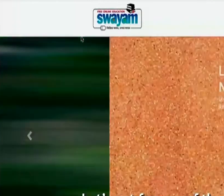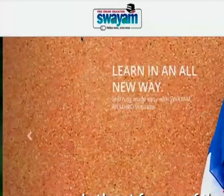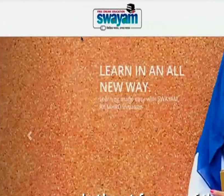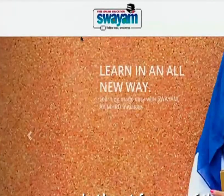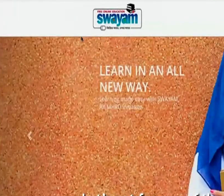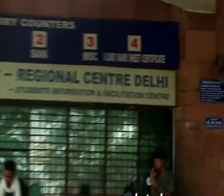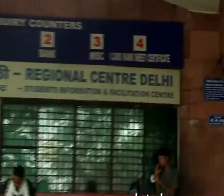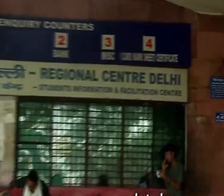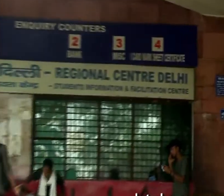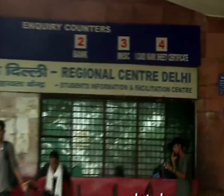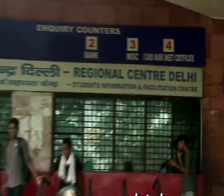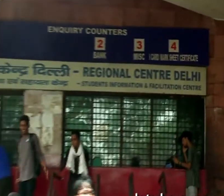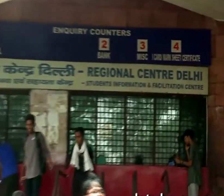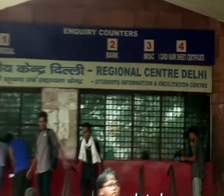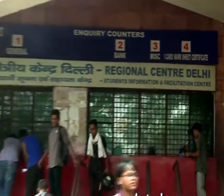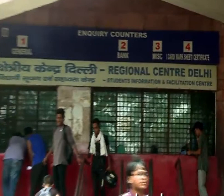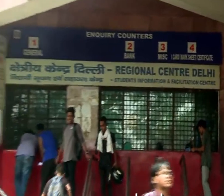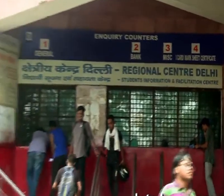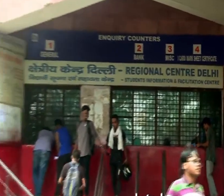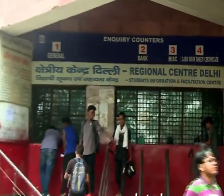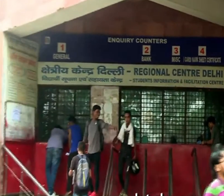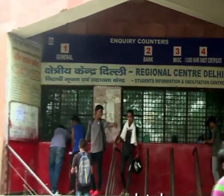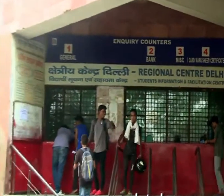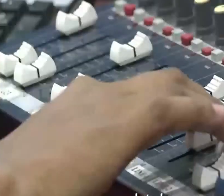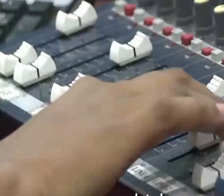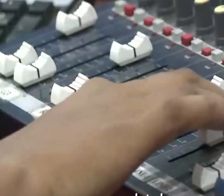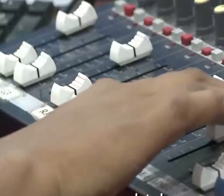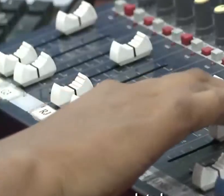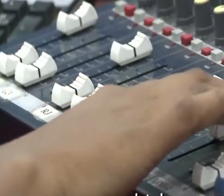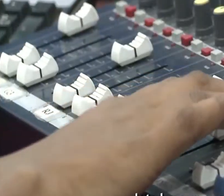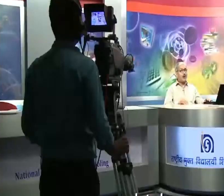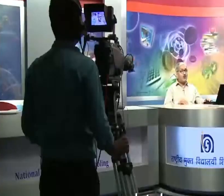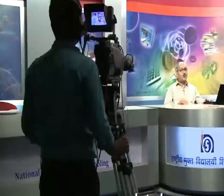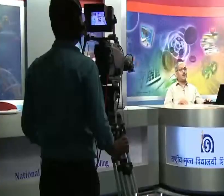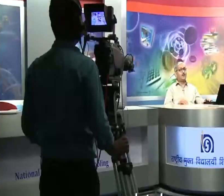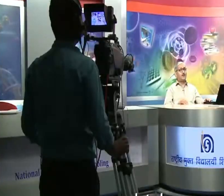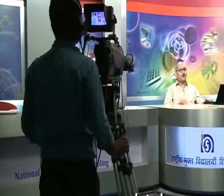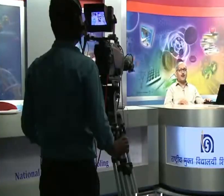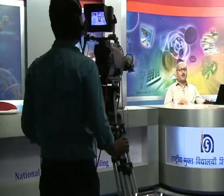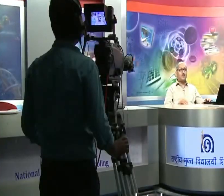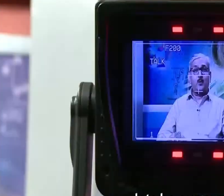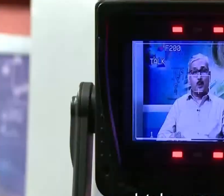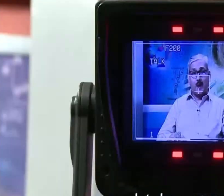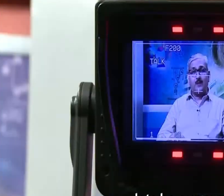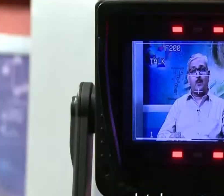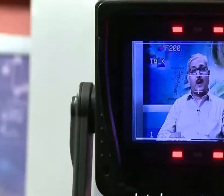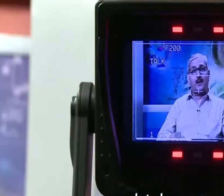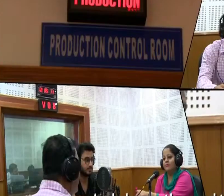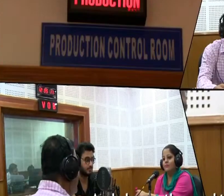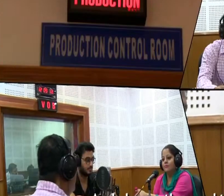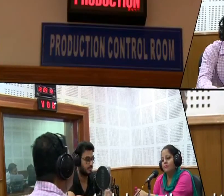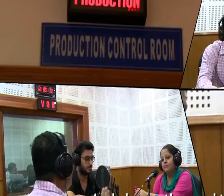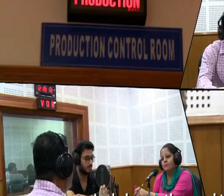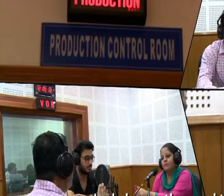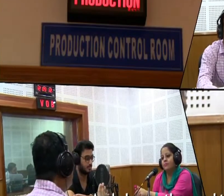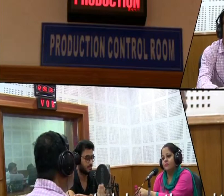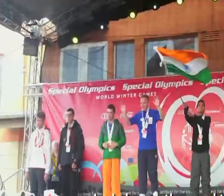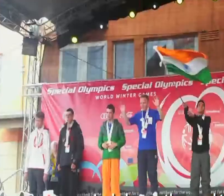चुने। हम अपना दीपक स्वयं बने, हम अपना